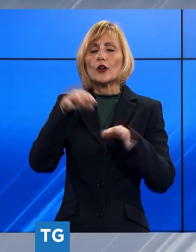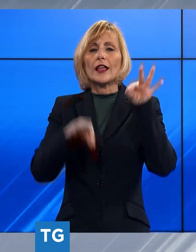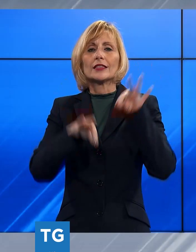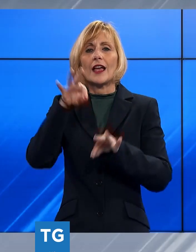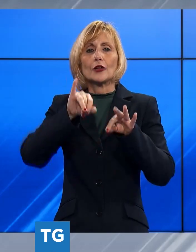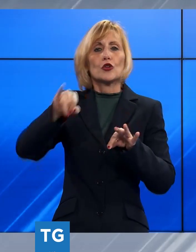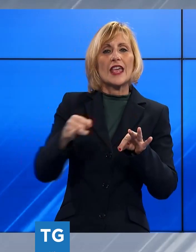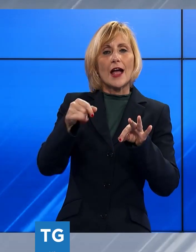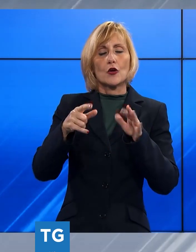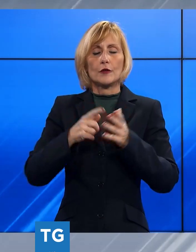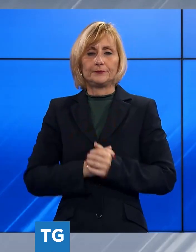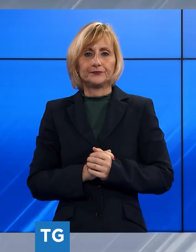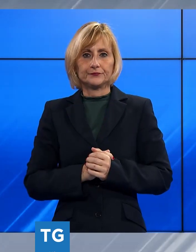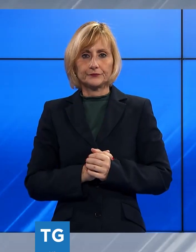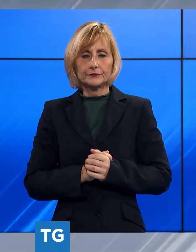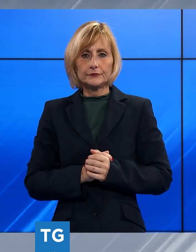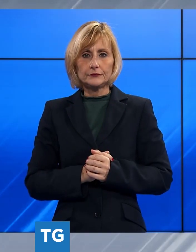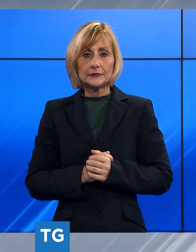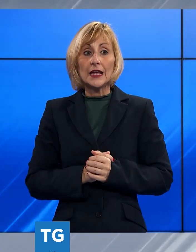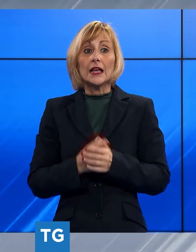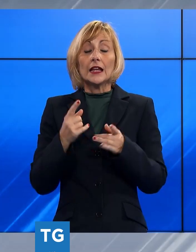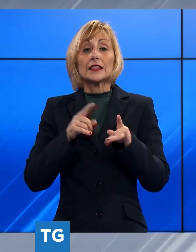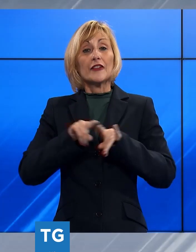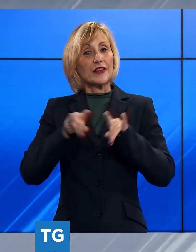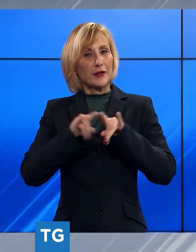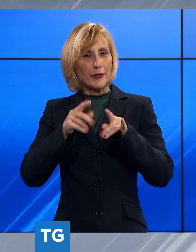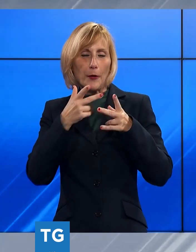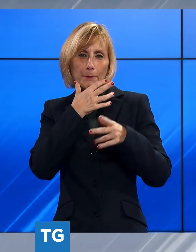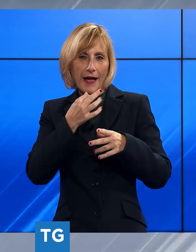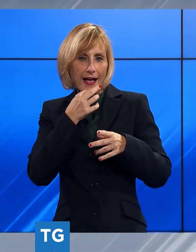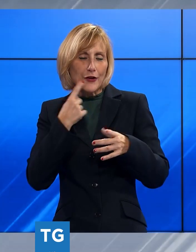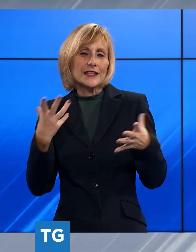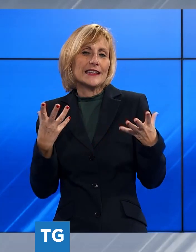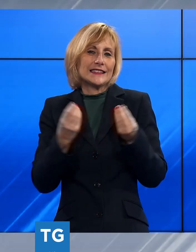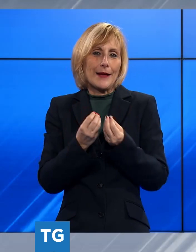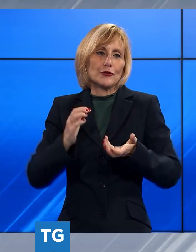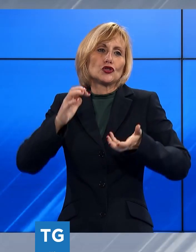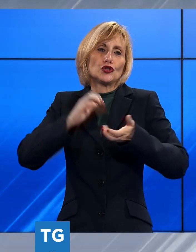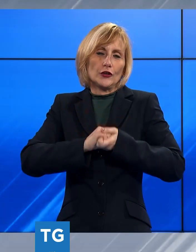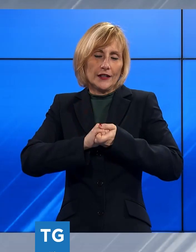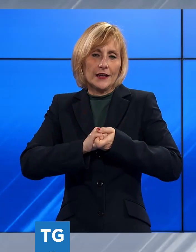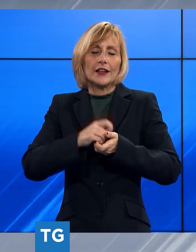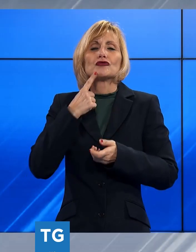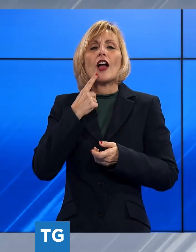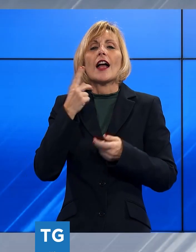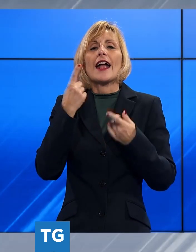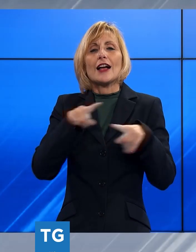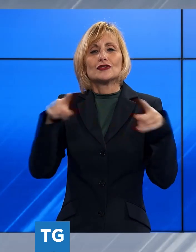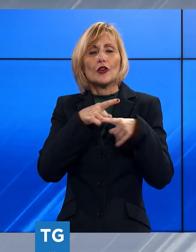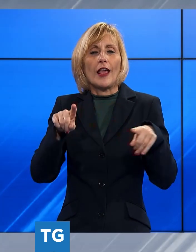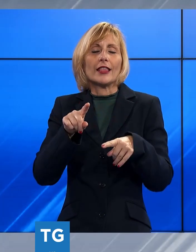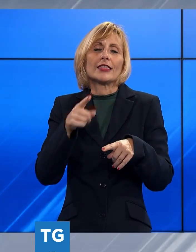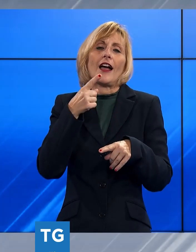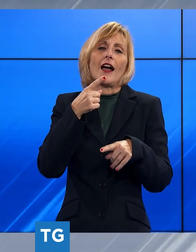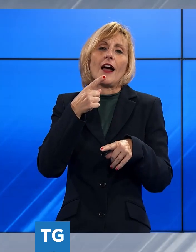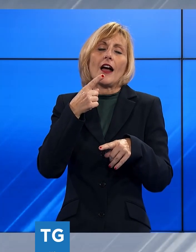il divertimento È più bello se strizza l'occhio anche alla solidarietà e la Canzonetta della Fiat a Lucca pono' è in scena al teatro